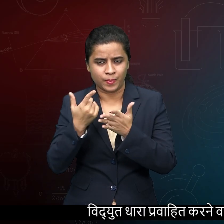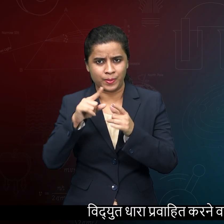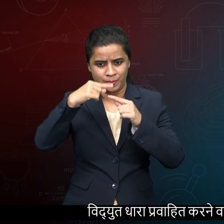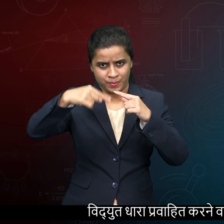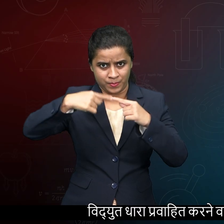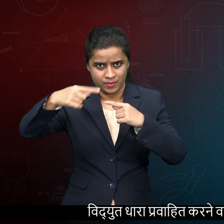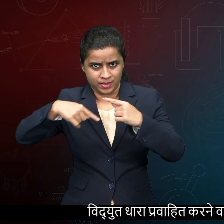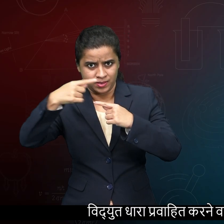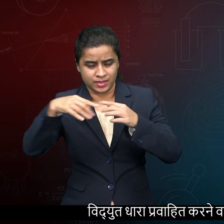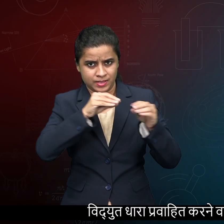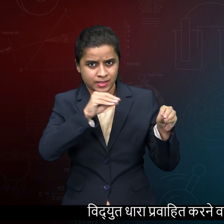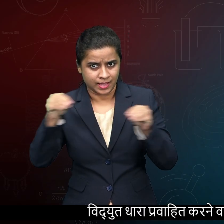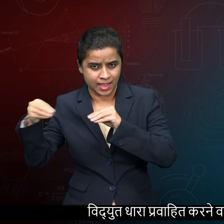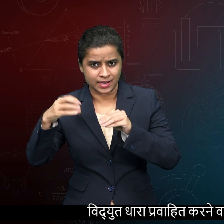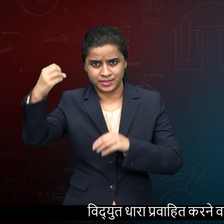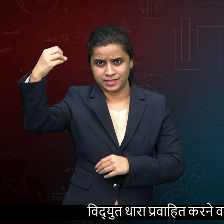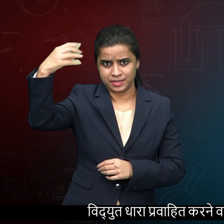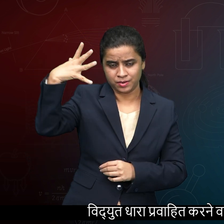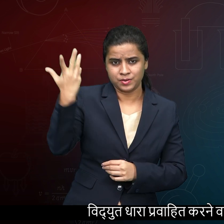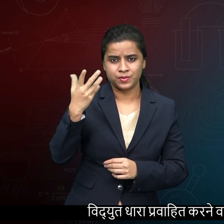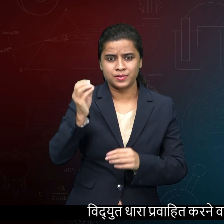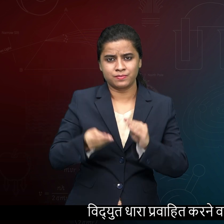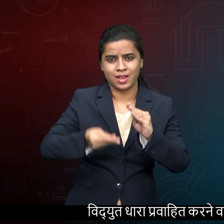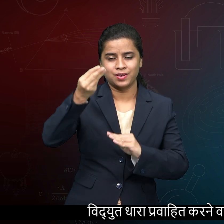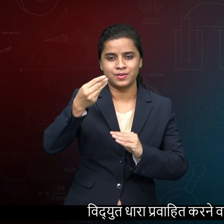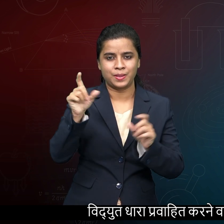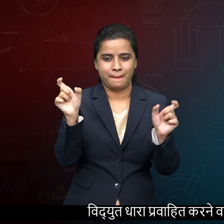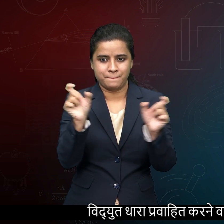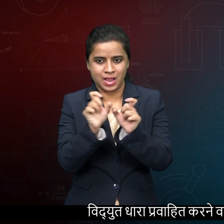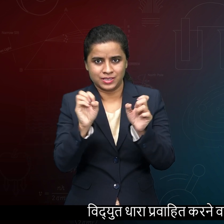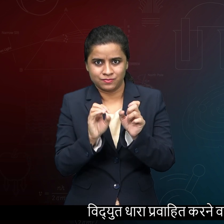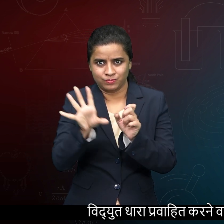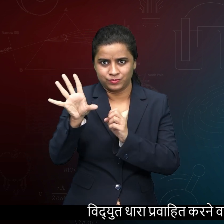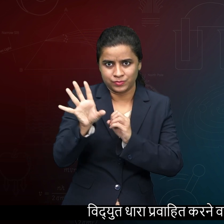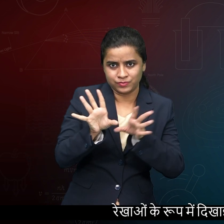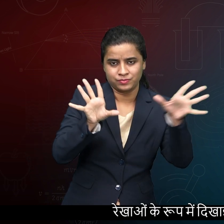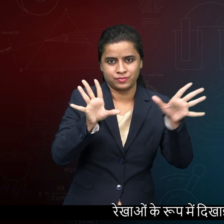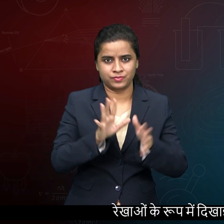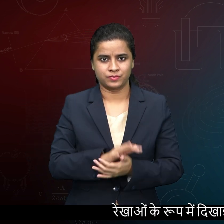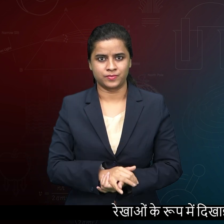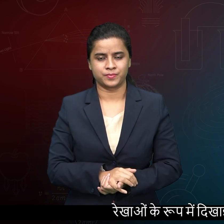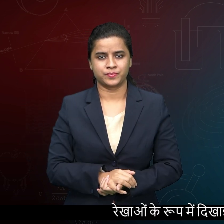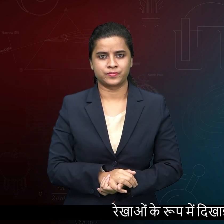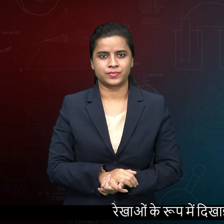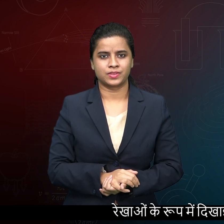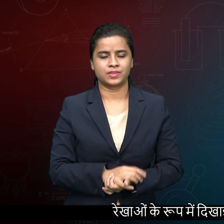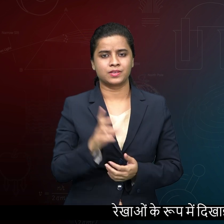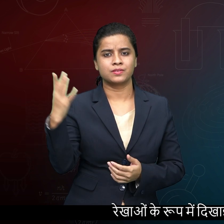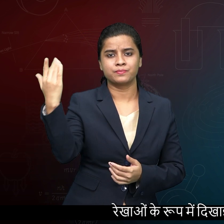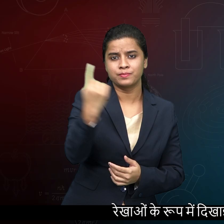करने वाले तार का प्रत्येक बिंदु लूप के केंद्र पर सीधी रेखाओं के रूप में दिखाई देने